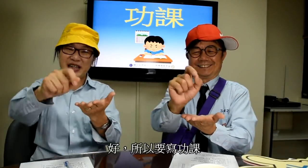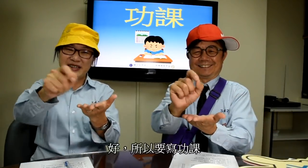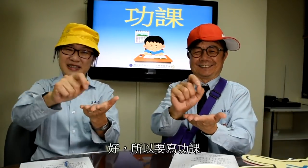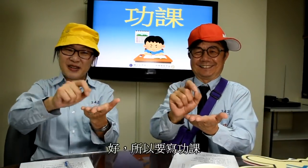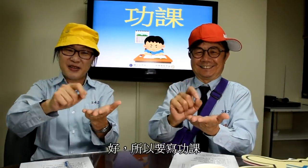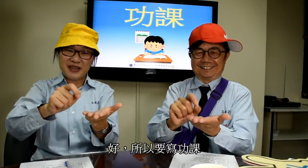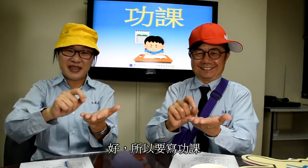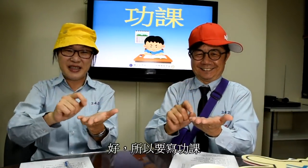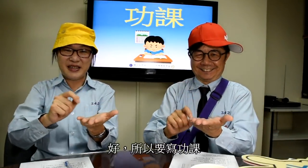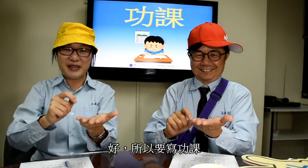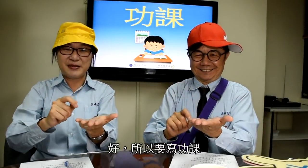写功课，